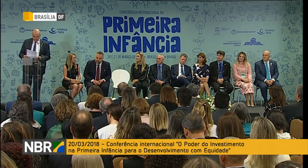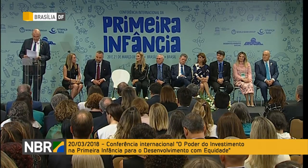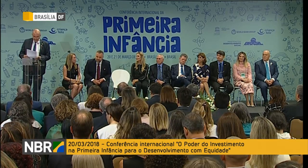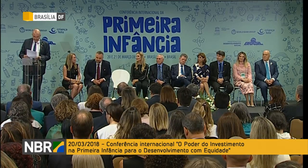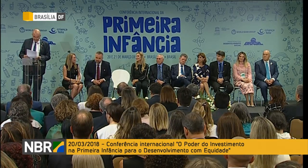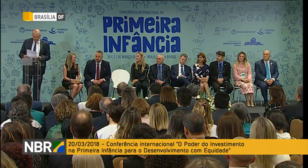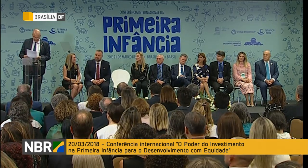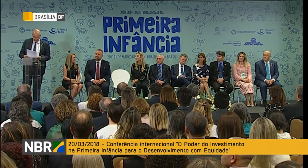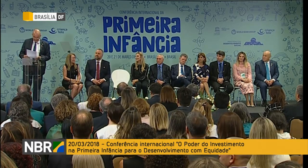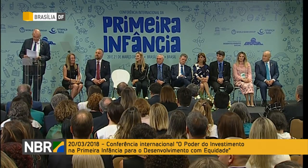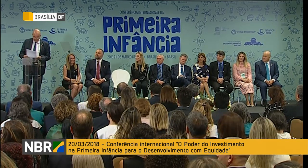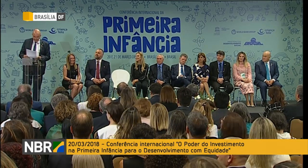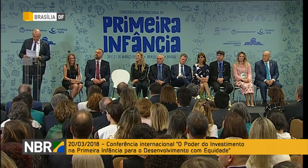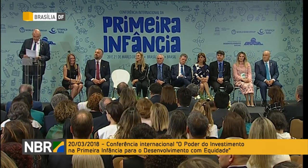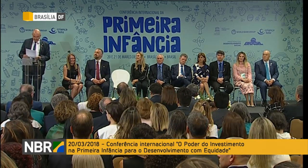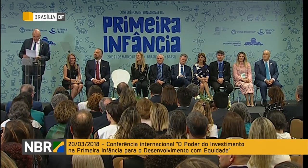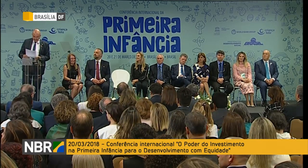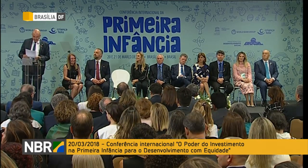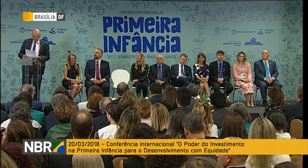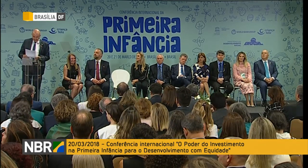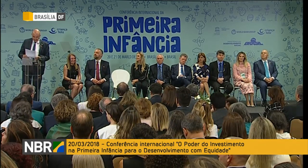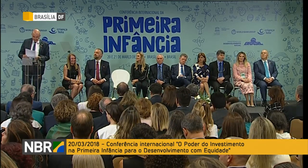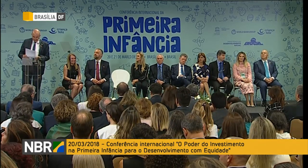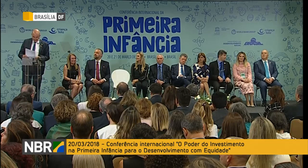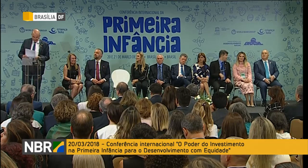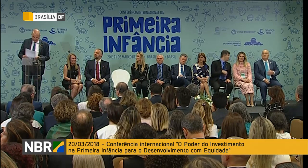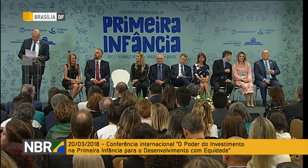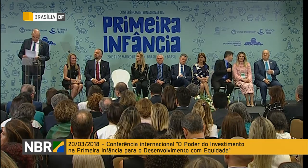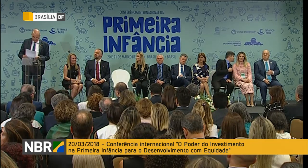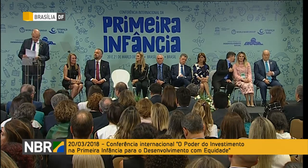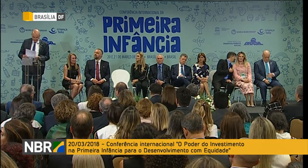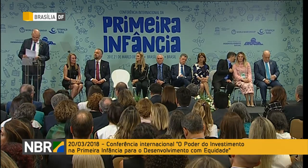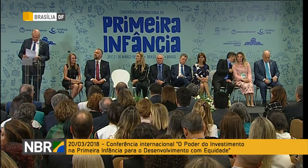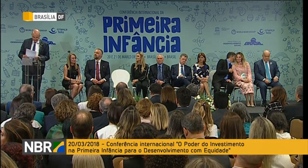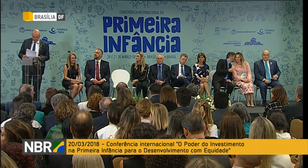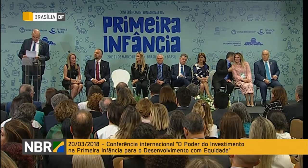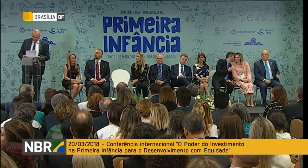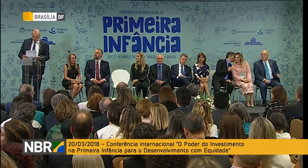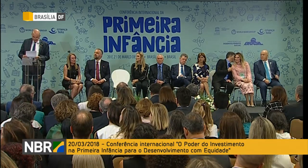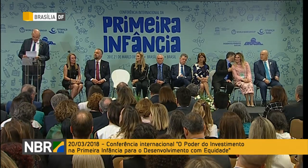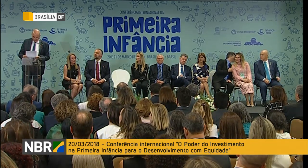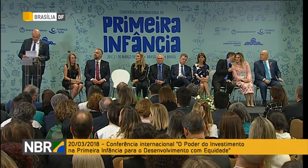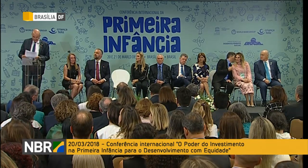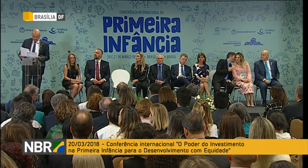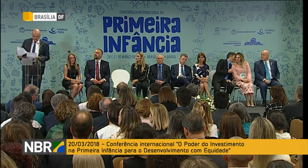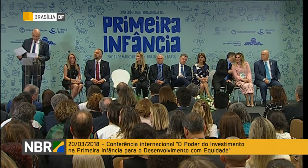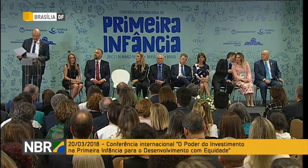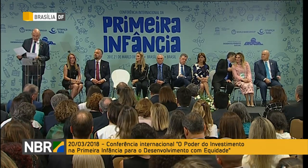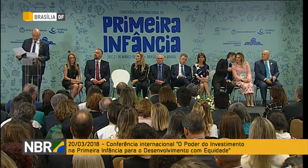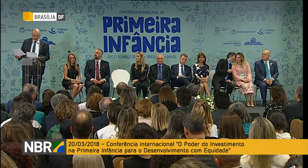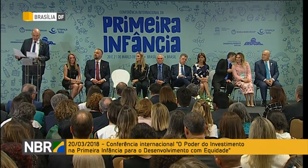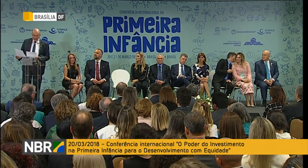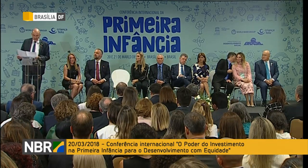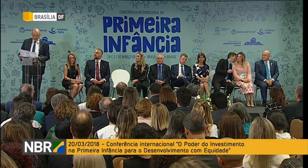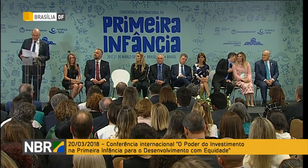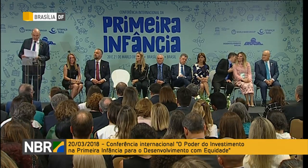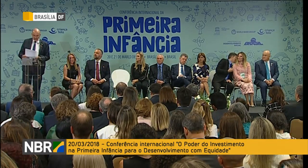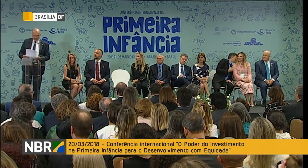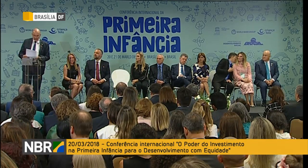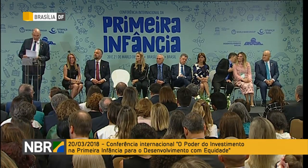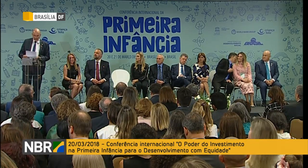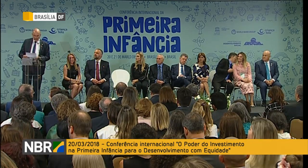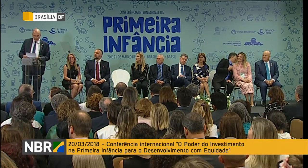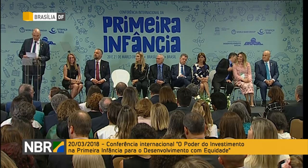muito. A Patrícia Guedes, representando a Fundação Itaú Social, Paulo Mazzani, diretor do Uruguai Cresce Contigo,